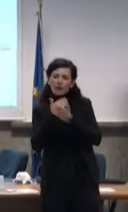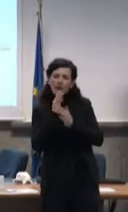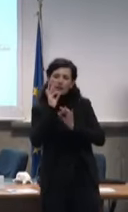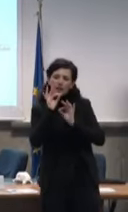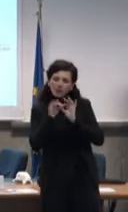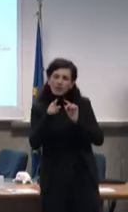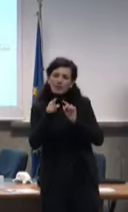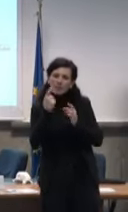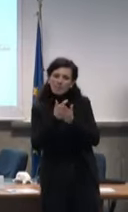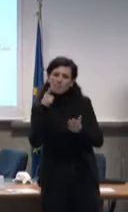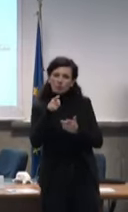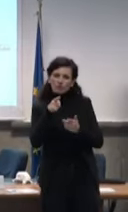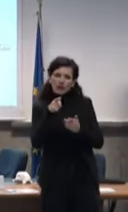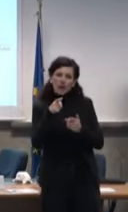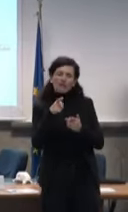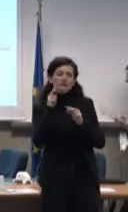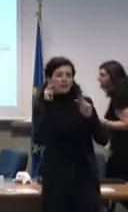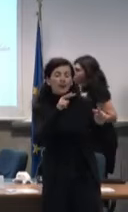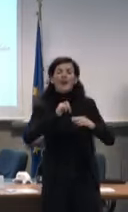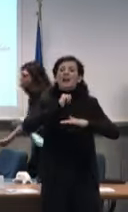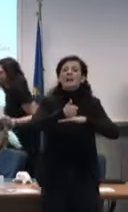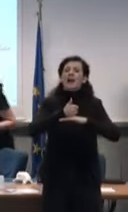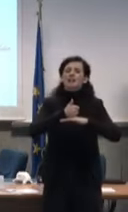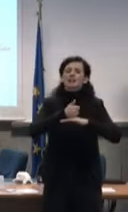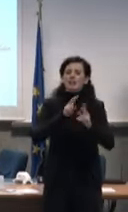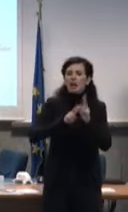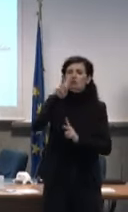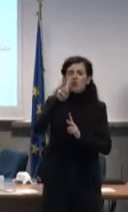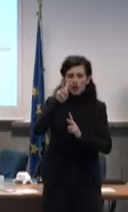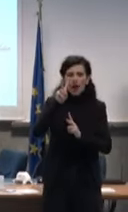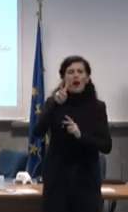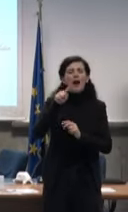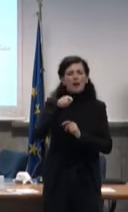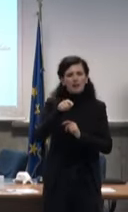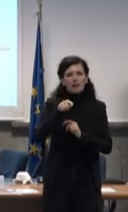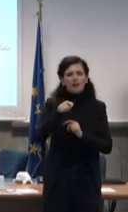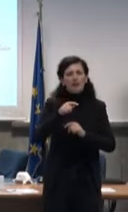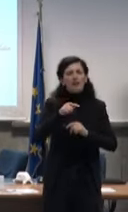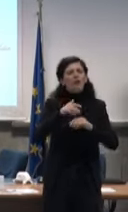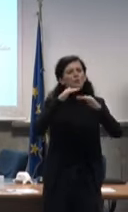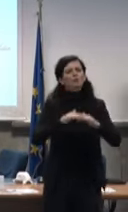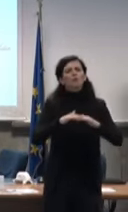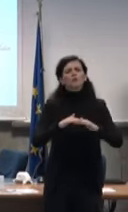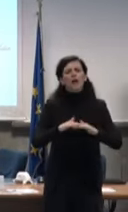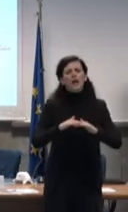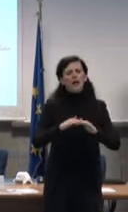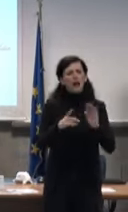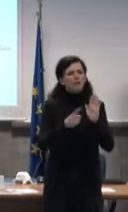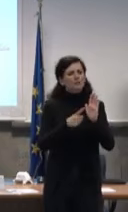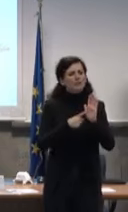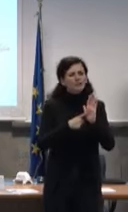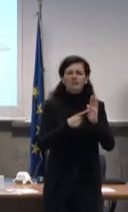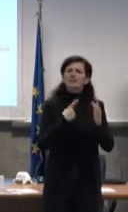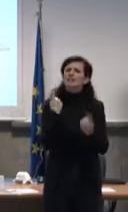nazionale organismo delle nazioni unite per la tutela dei diritti in tutte le situazioni dove